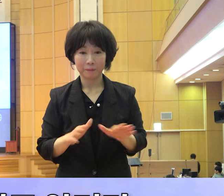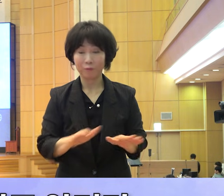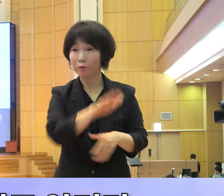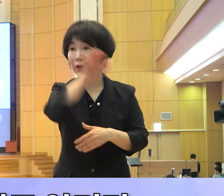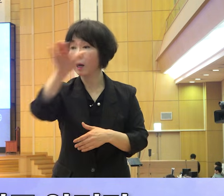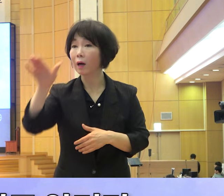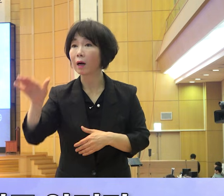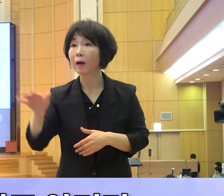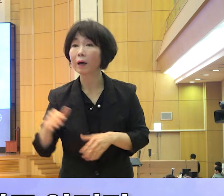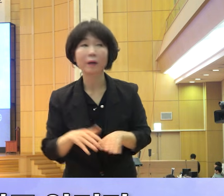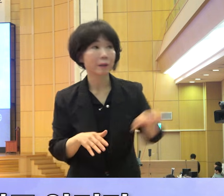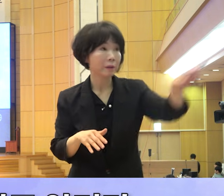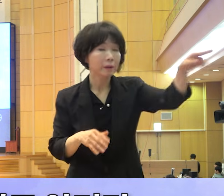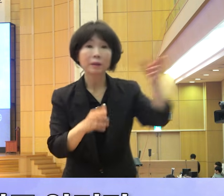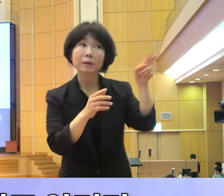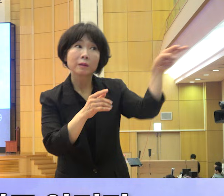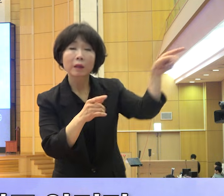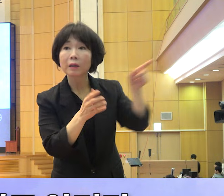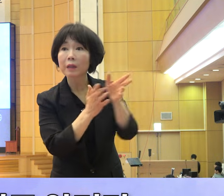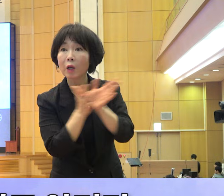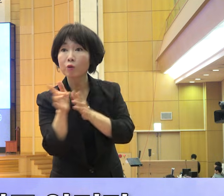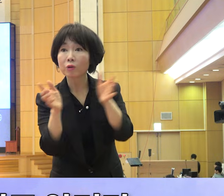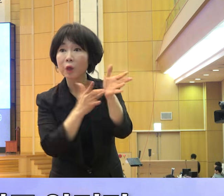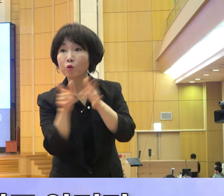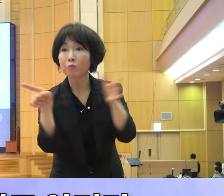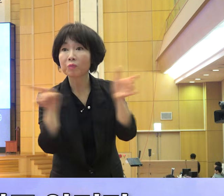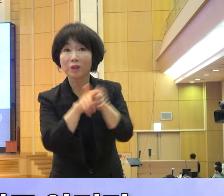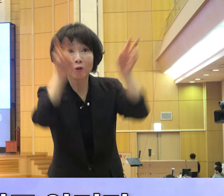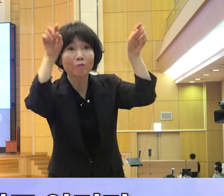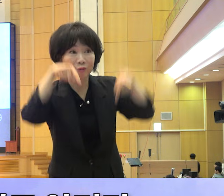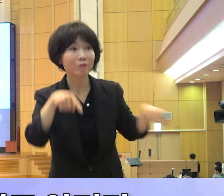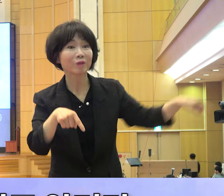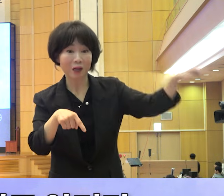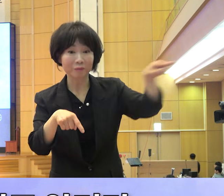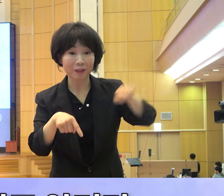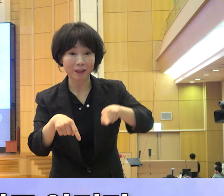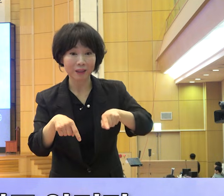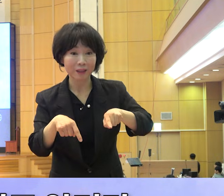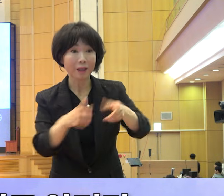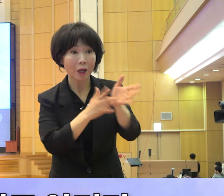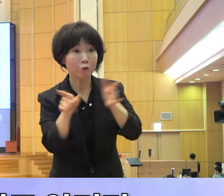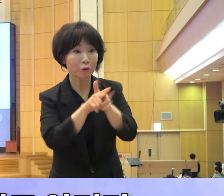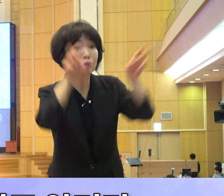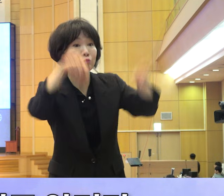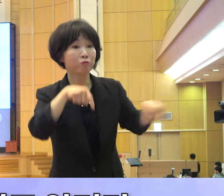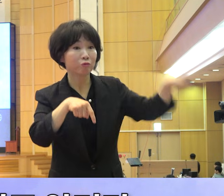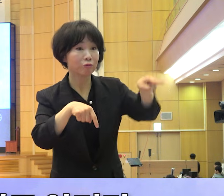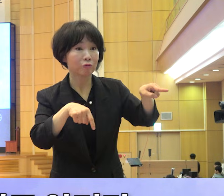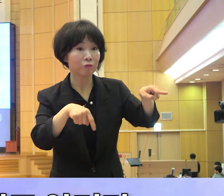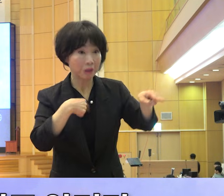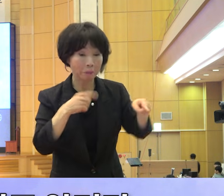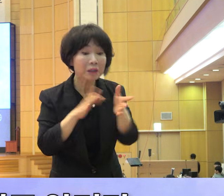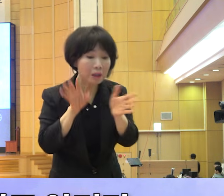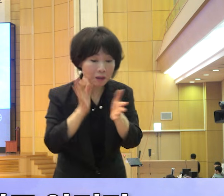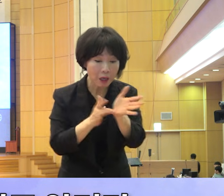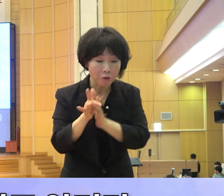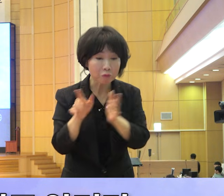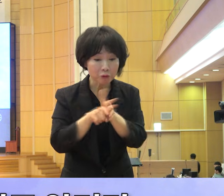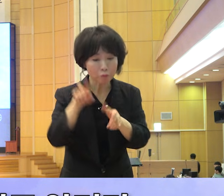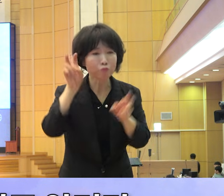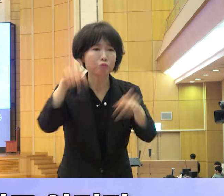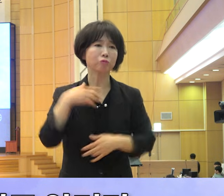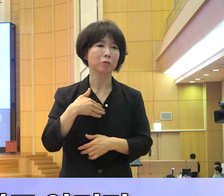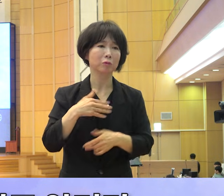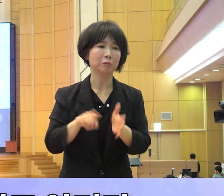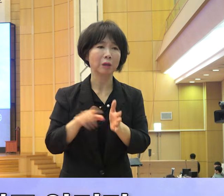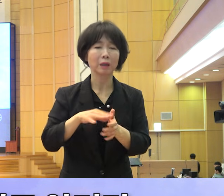예수 믿지 않는 사람들이 혹 말하다가 예수 그런 말 했다고 해서 그 예수라는